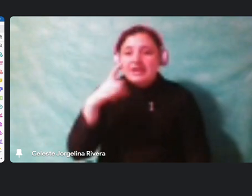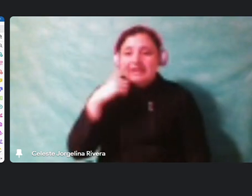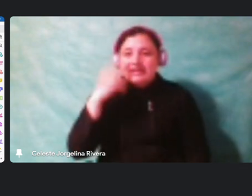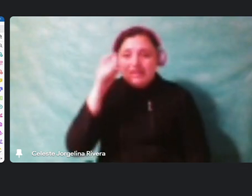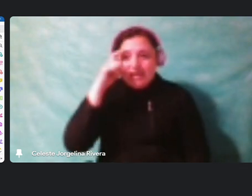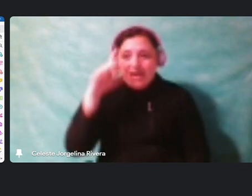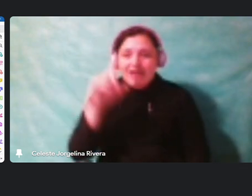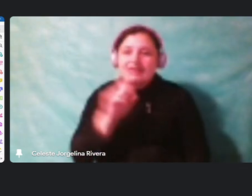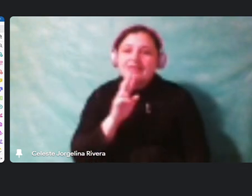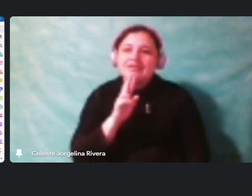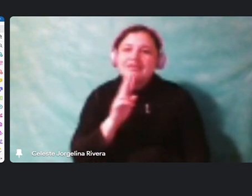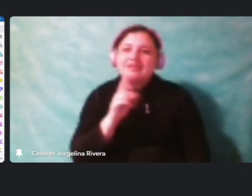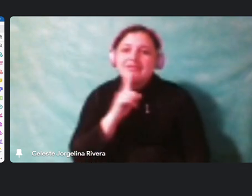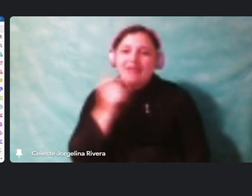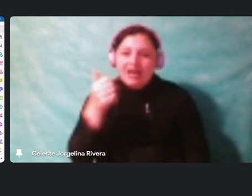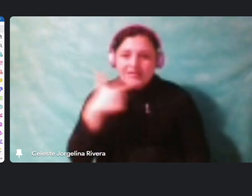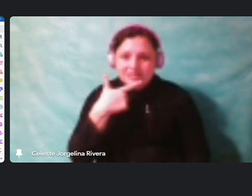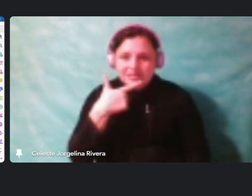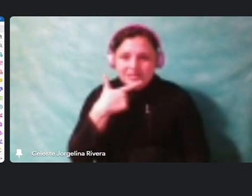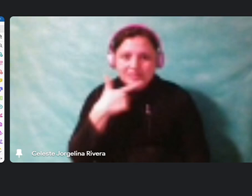incluyendo